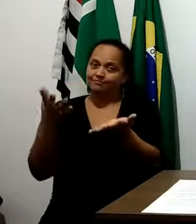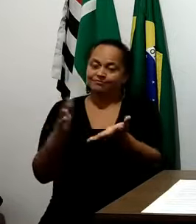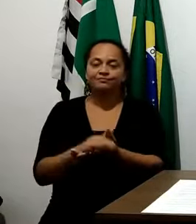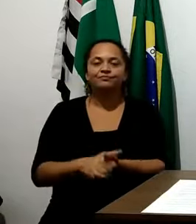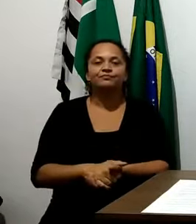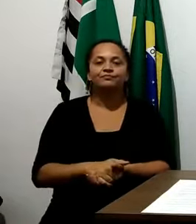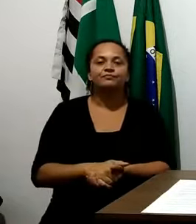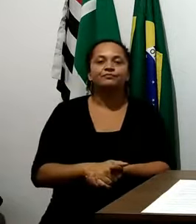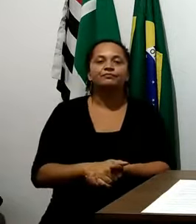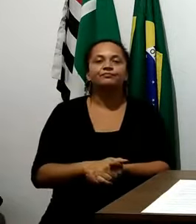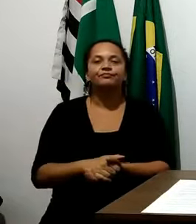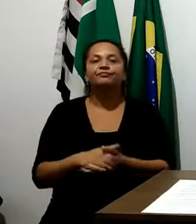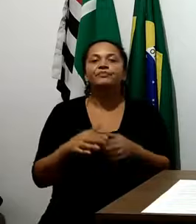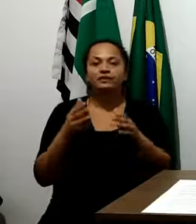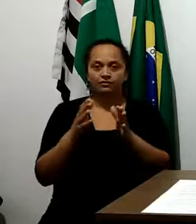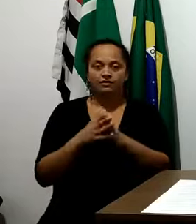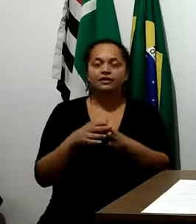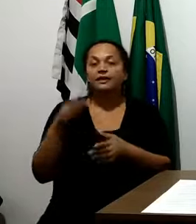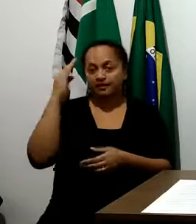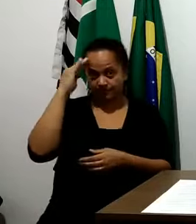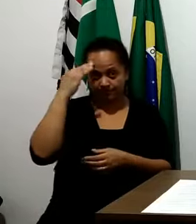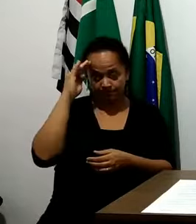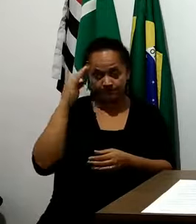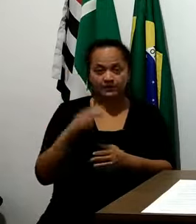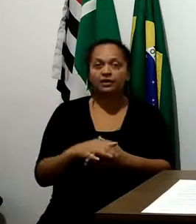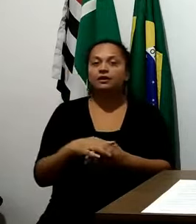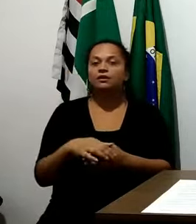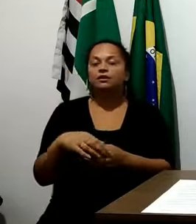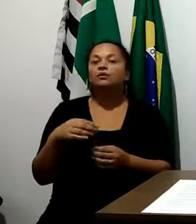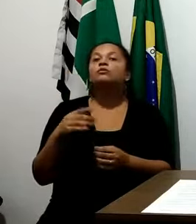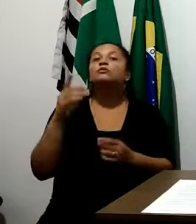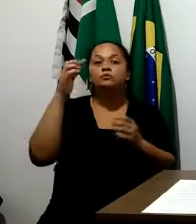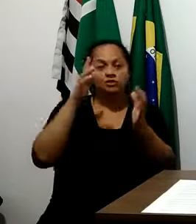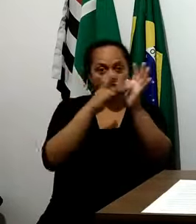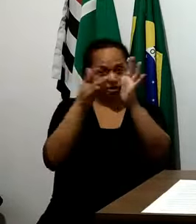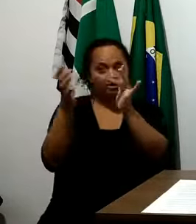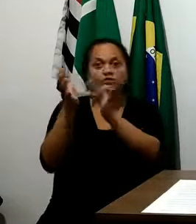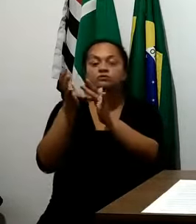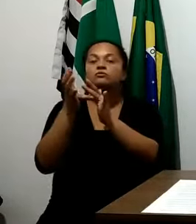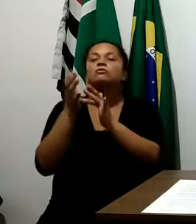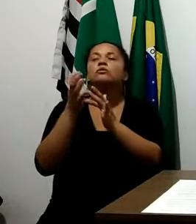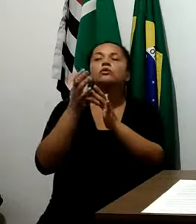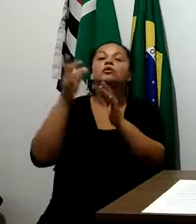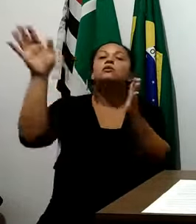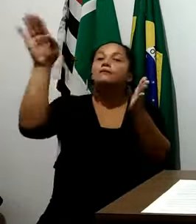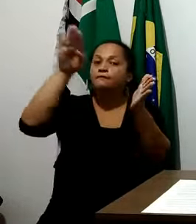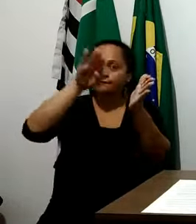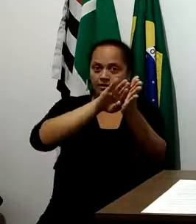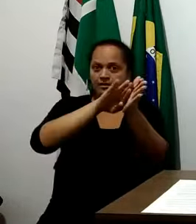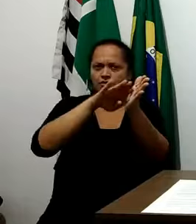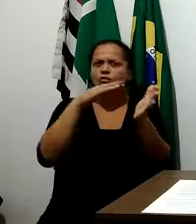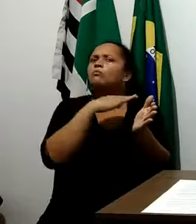esse ponto, chegamos a um acordo de que o Senhor veio e morreu para todos. Por que é importante saber